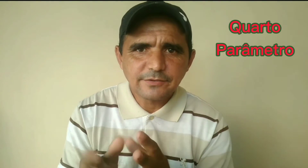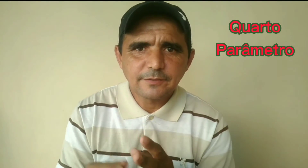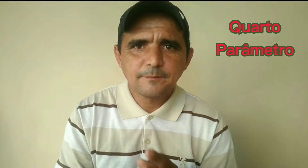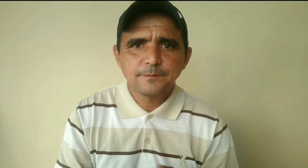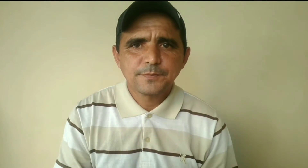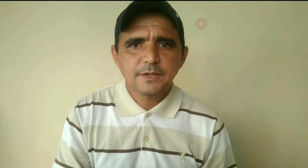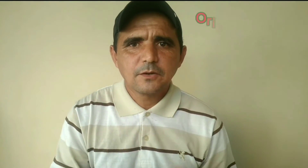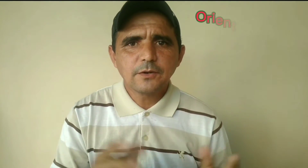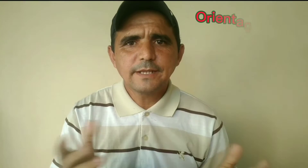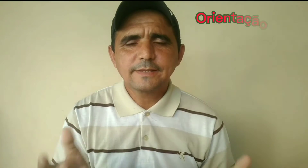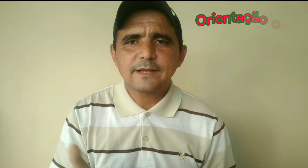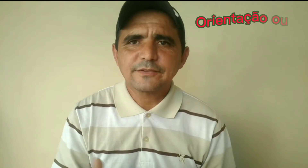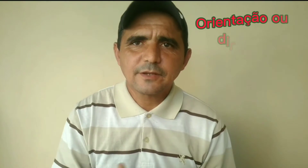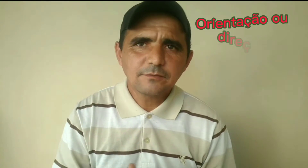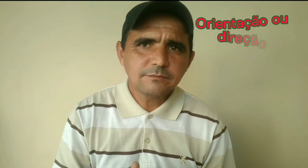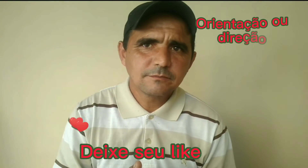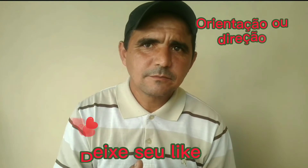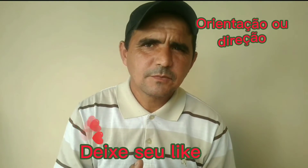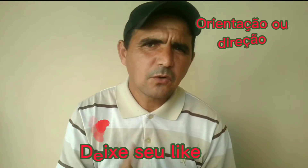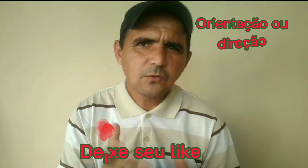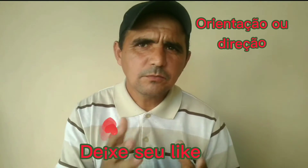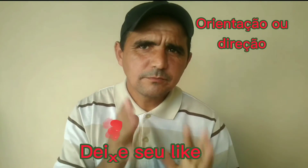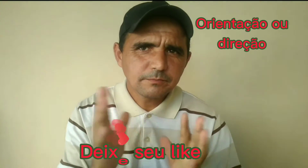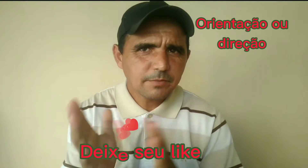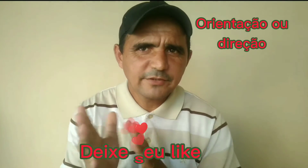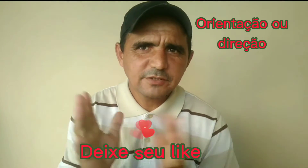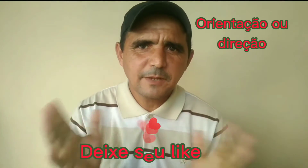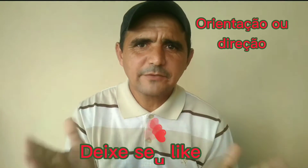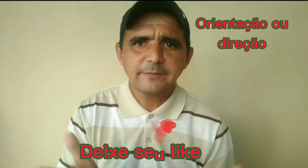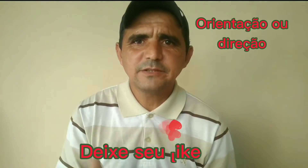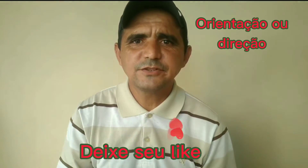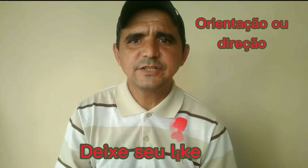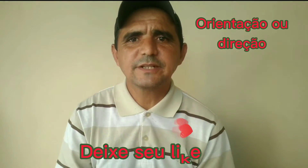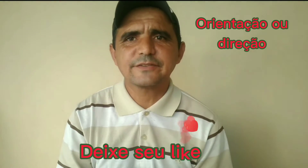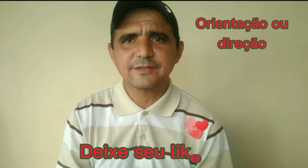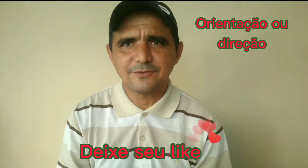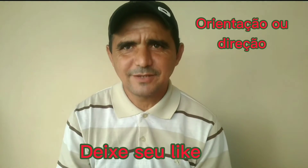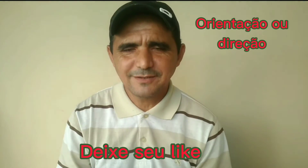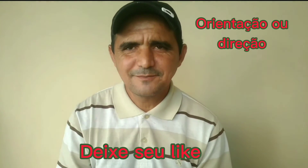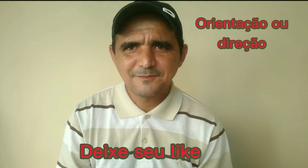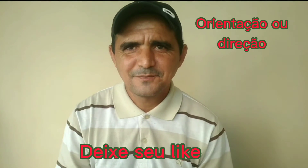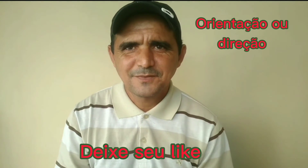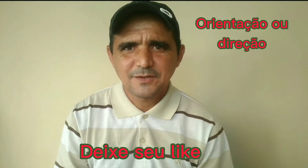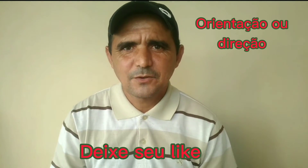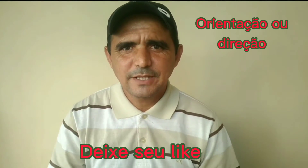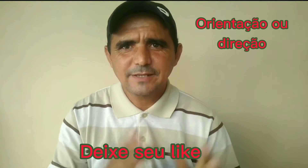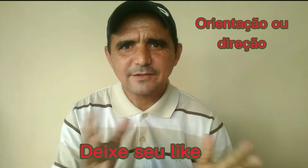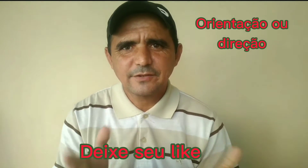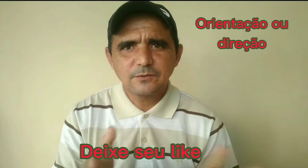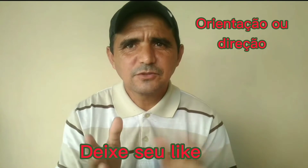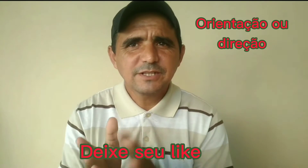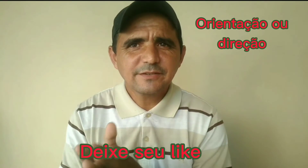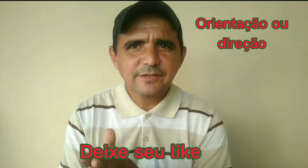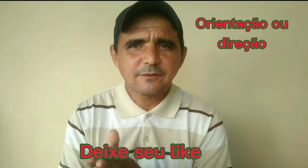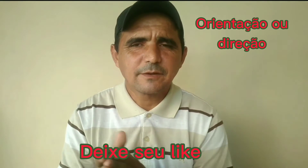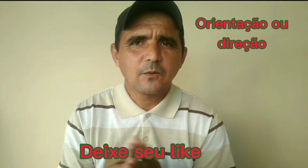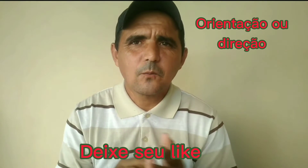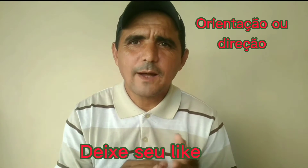esse? Orientação, ou pode ser chamado também de direção, né? Orientação ou direção é o